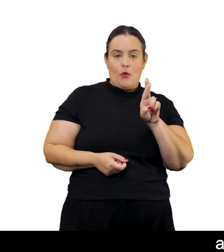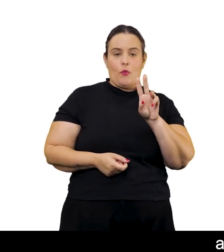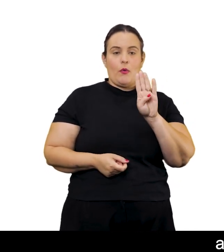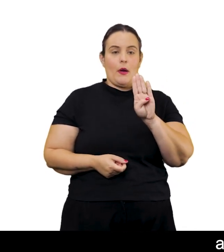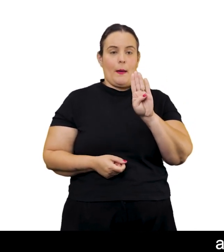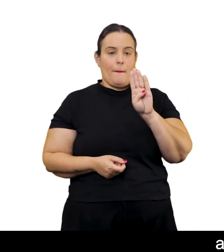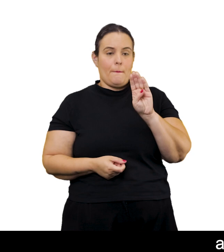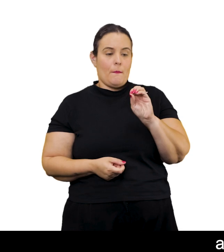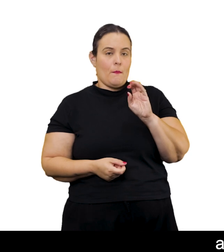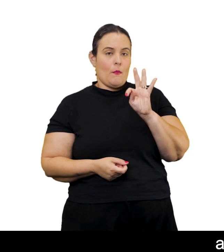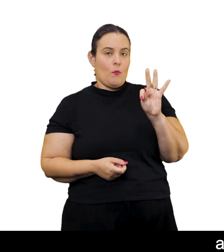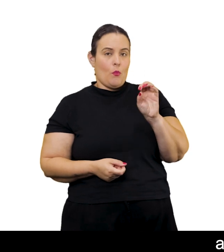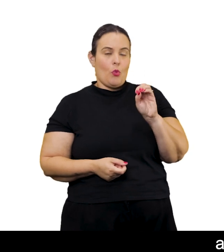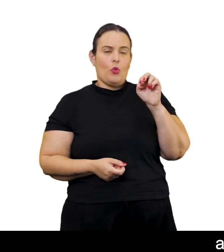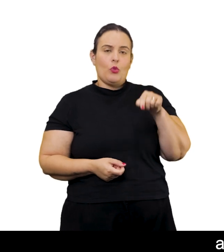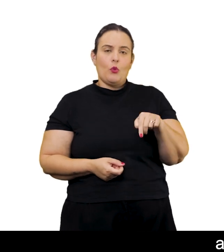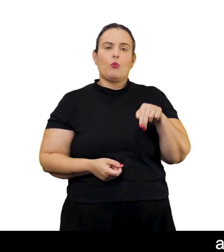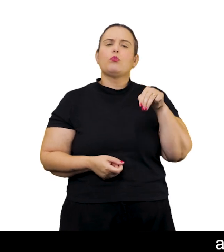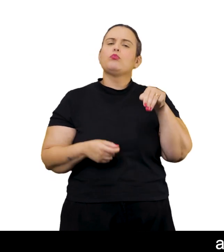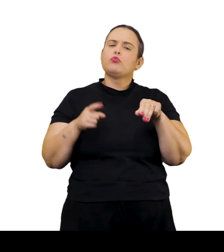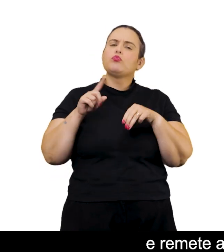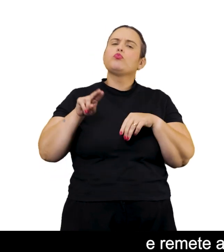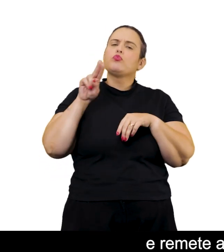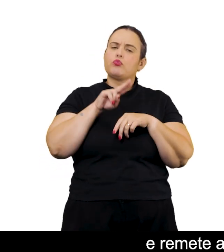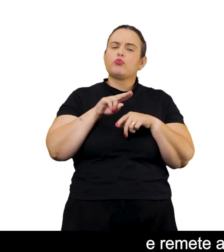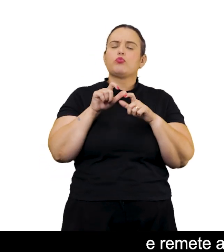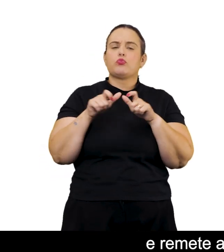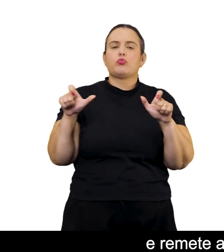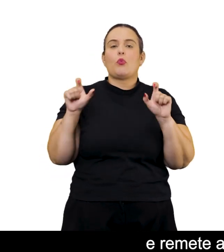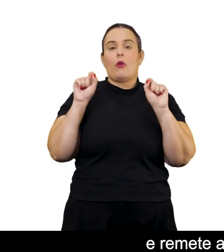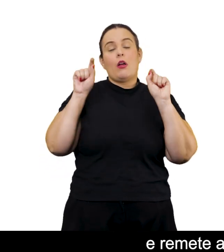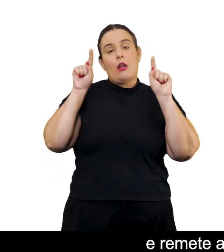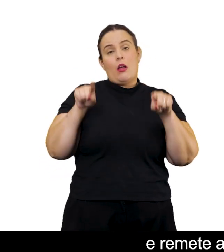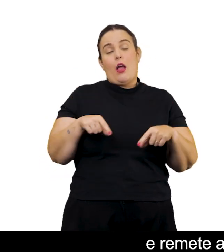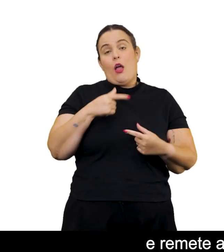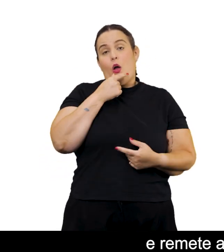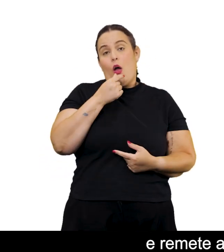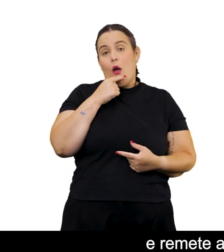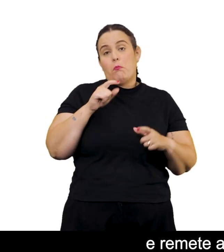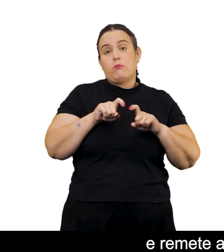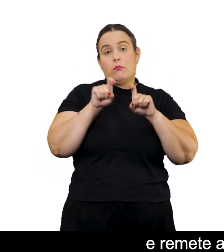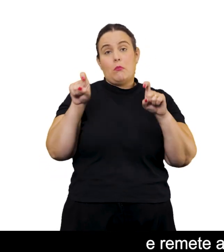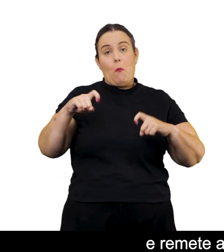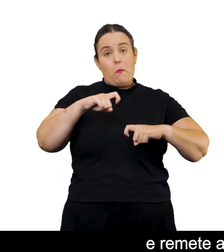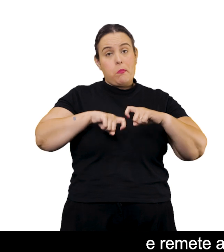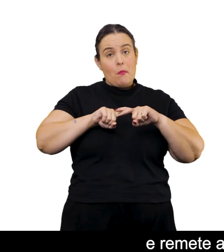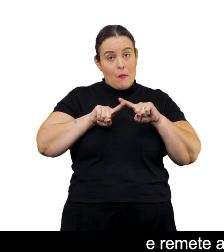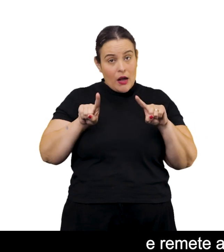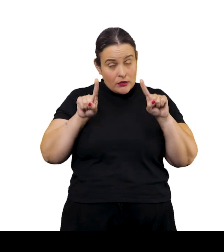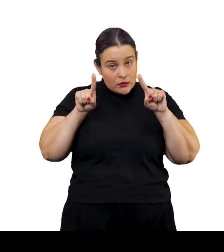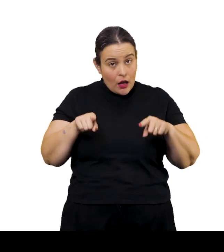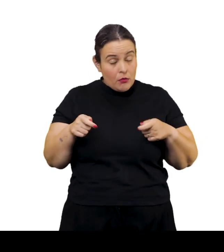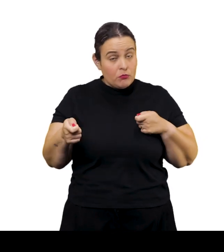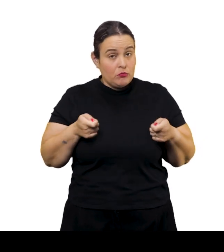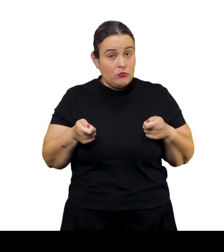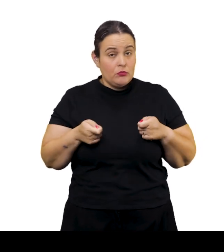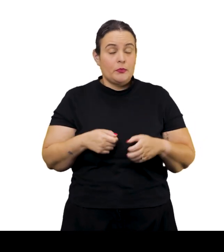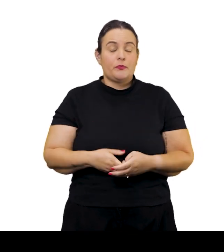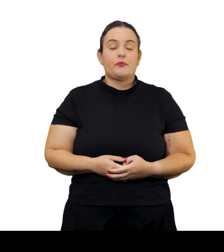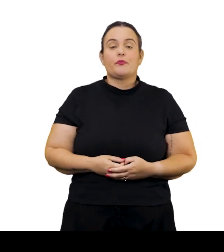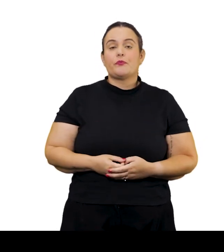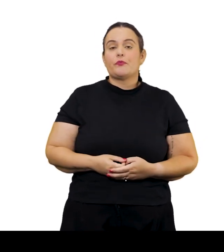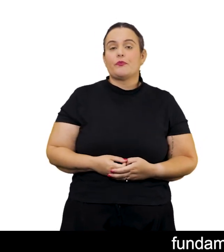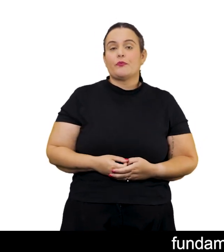amplamente utilizado na comunidade LGBTQIA+, e remete a homossexuais passivos que, no entanto, são dominadores.